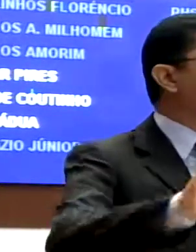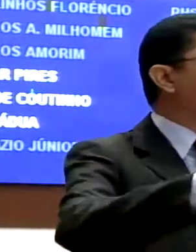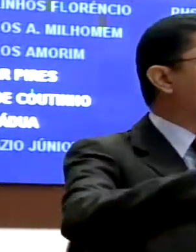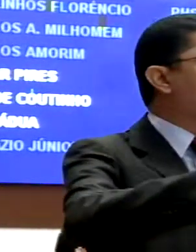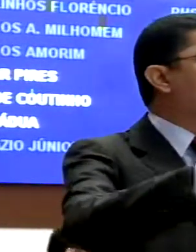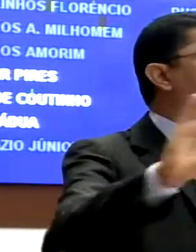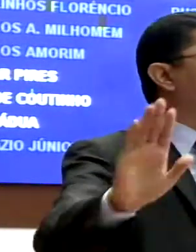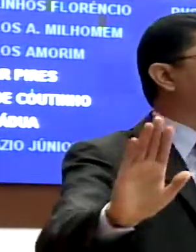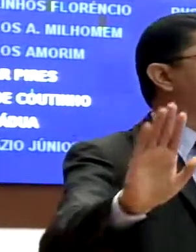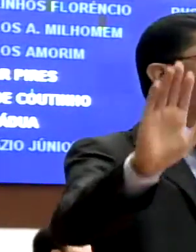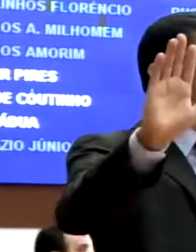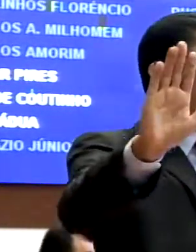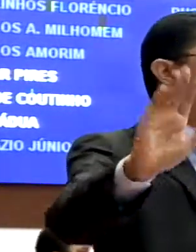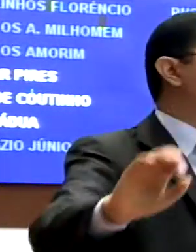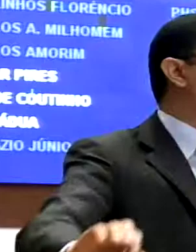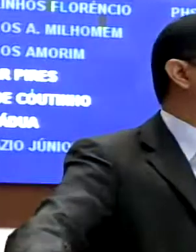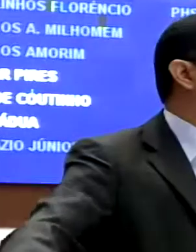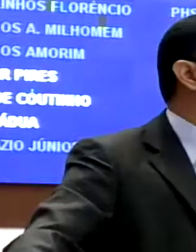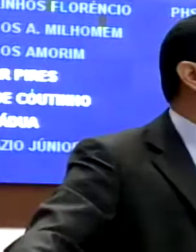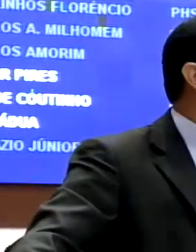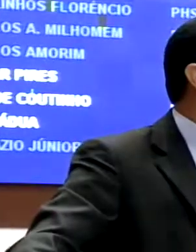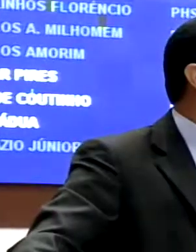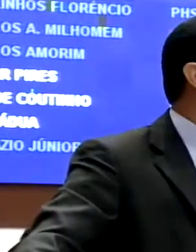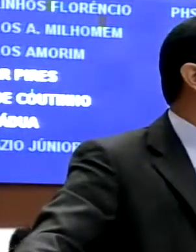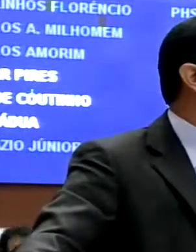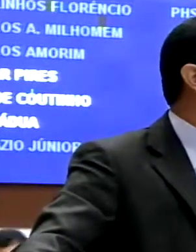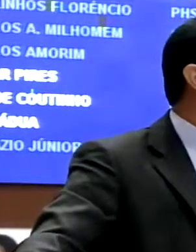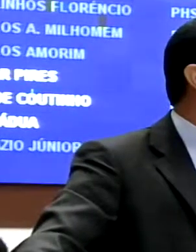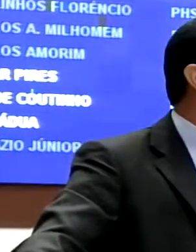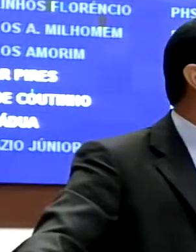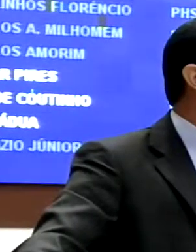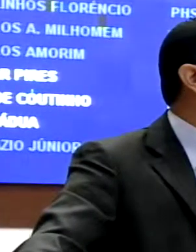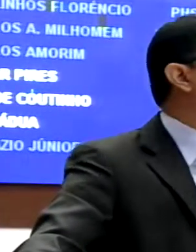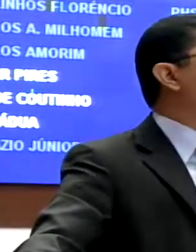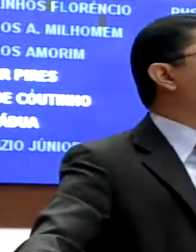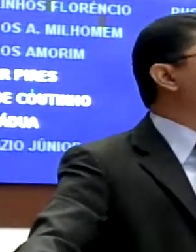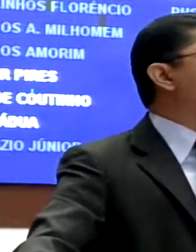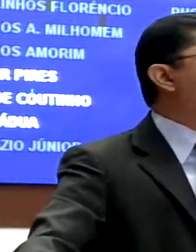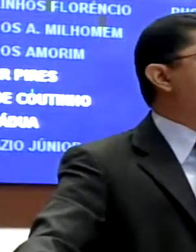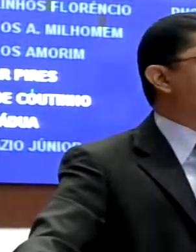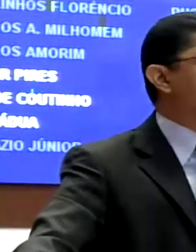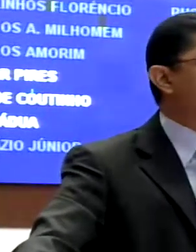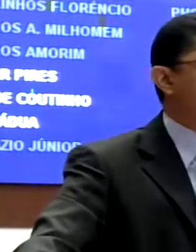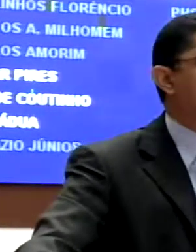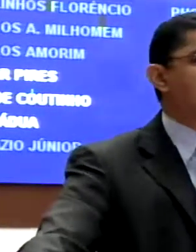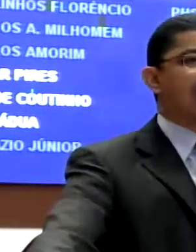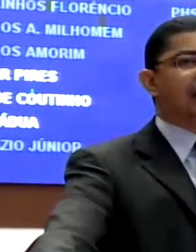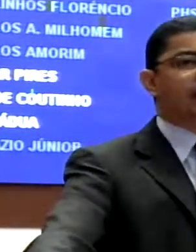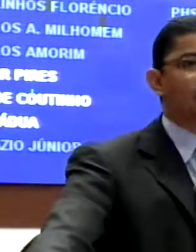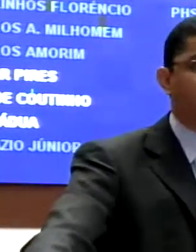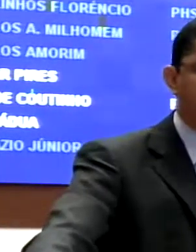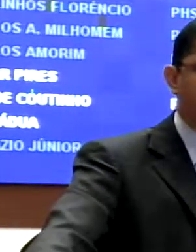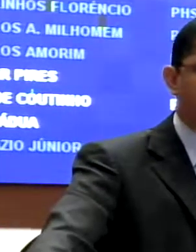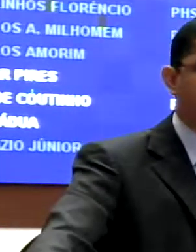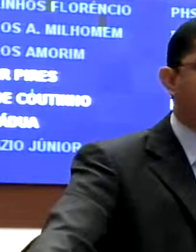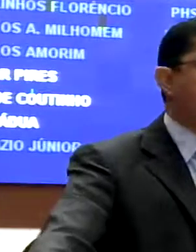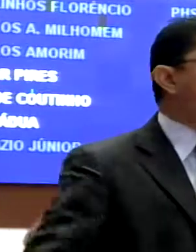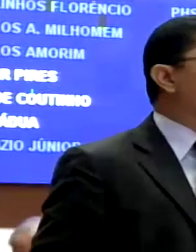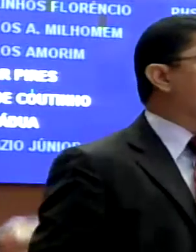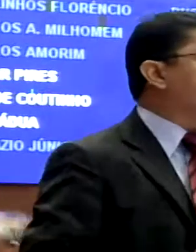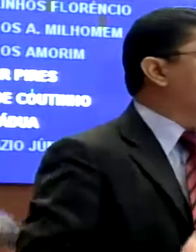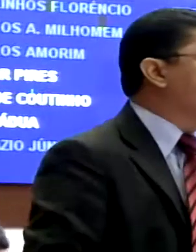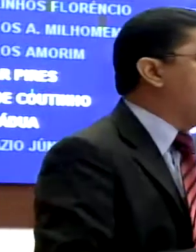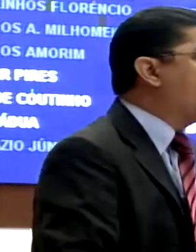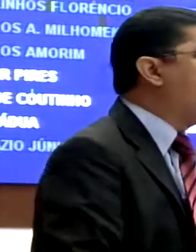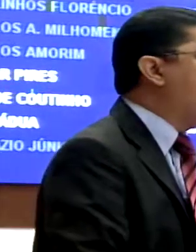mas ele não dá um parecer sobre a situação da segurança pública no Estado, que é responsabilidade do governo.